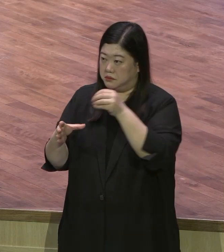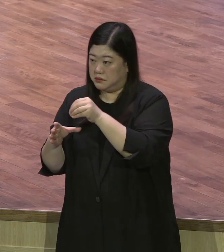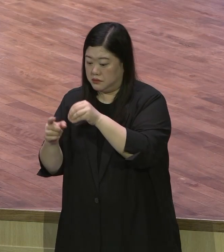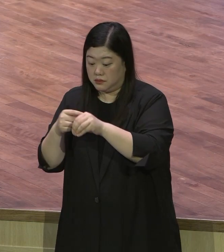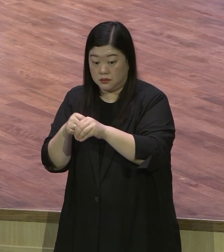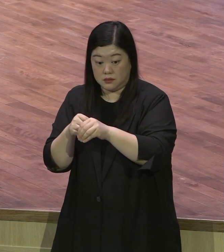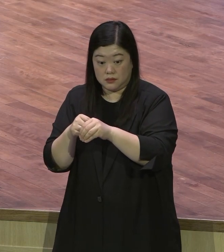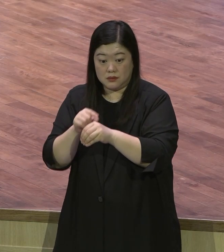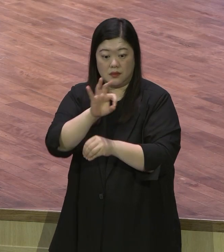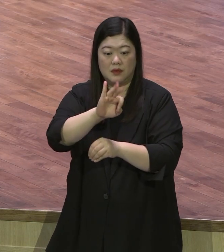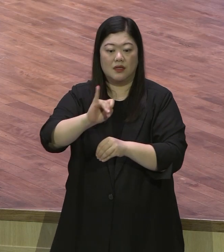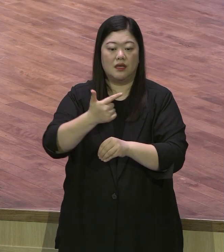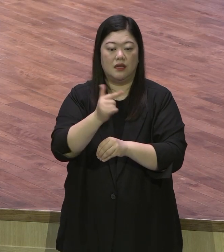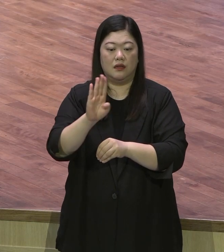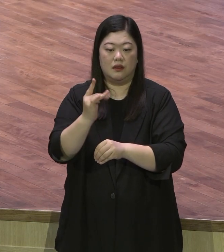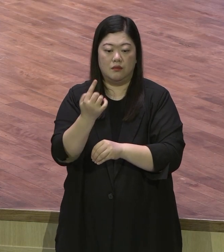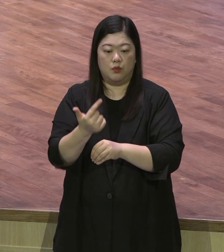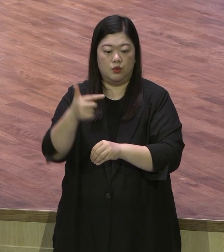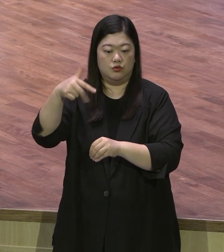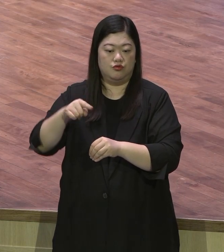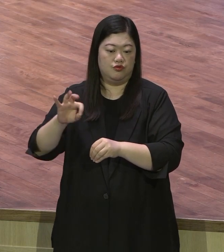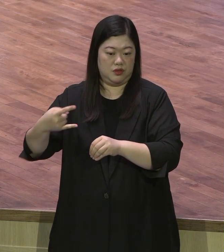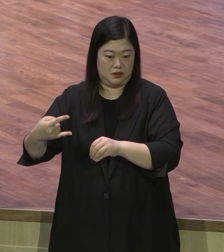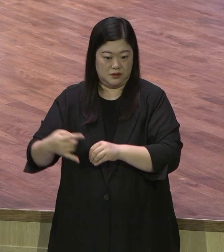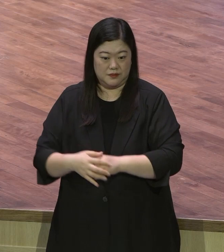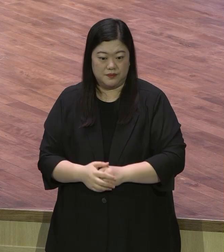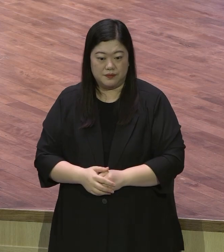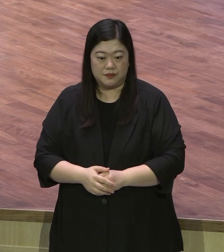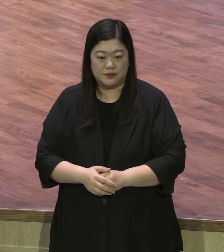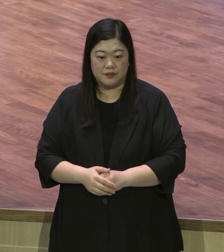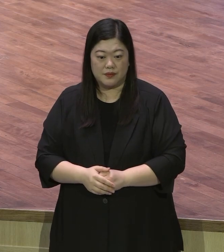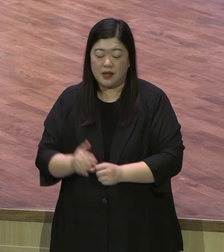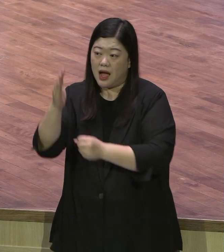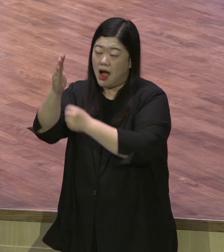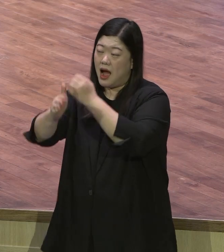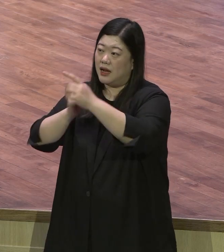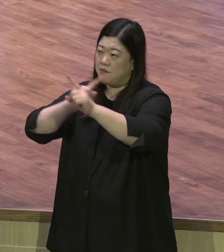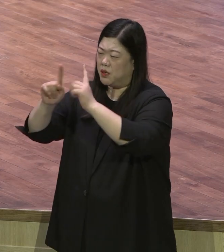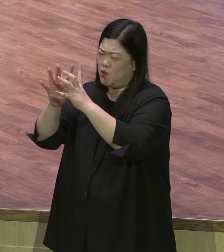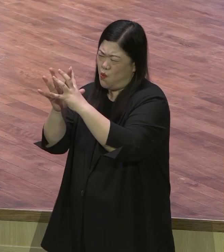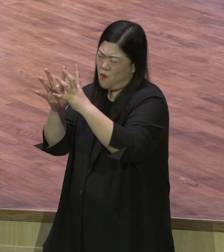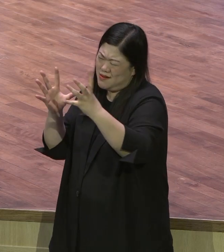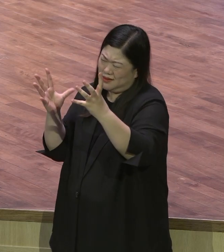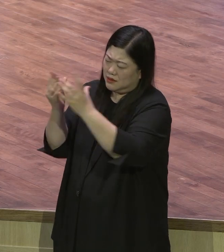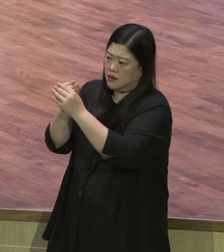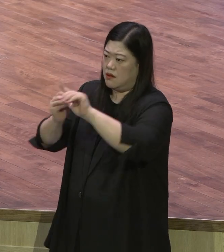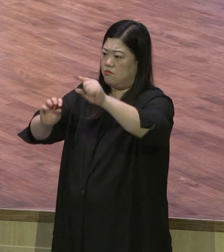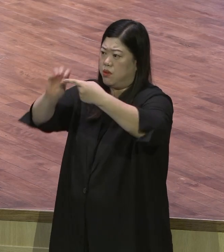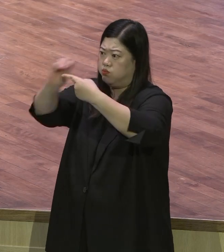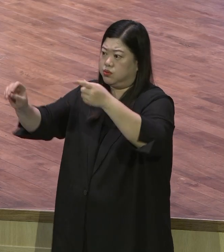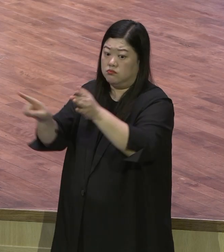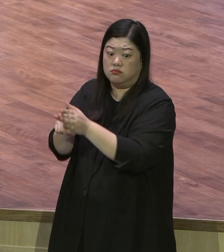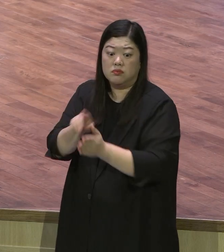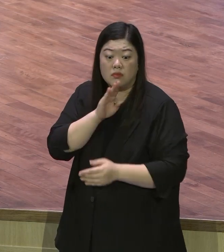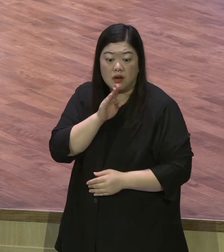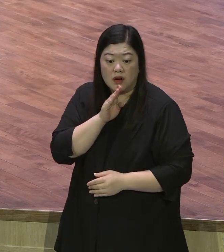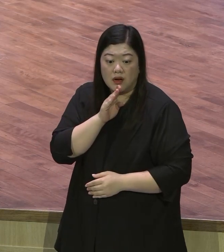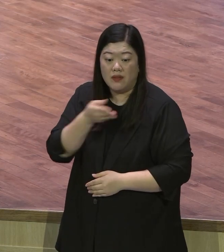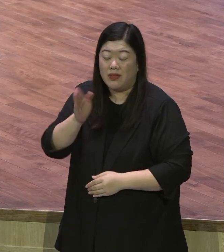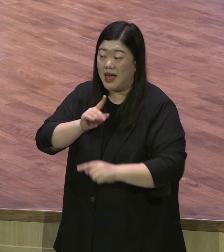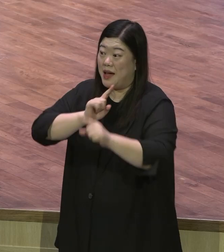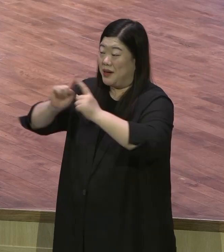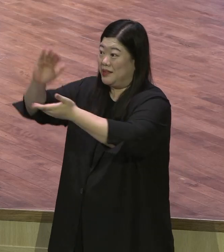인본주의입니다. 인본주의. 말씀의 절대성을 놓치고 지극히 서론적인 자신의 유익을